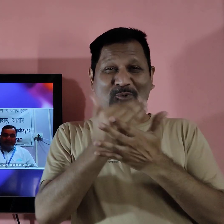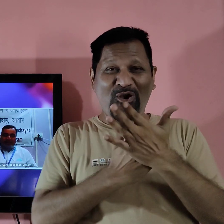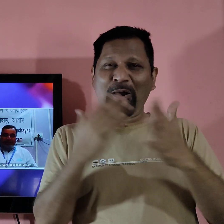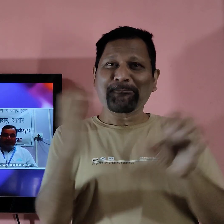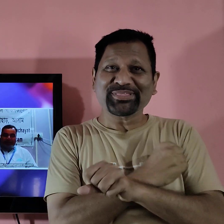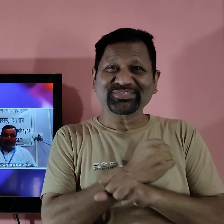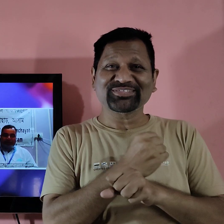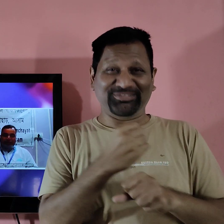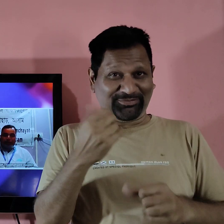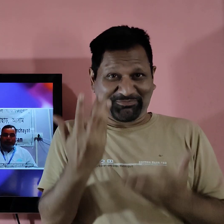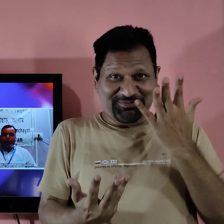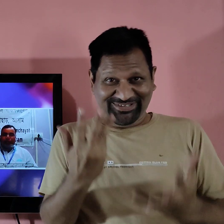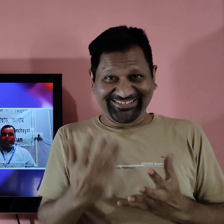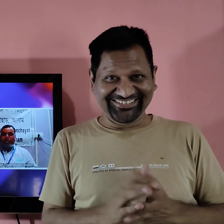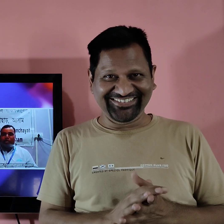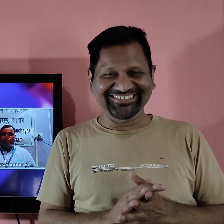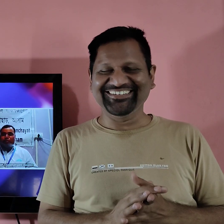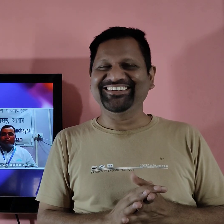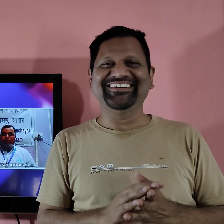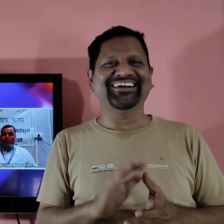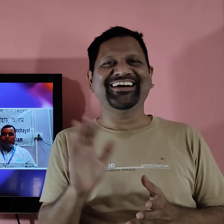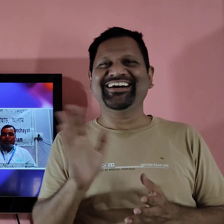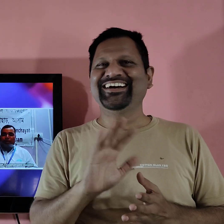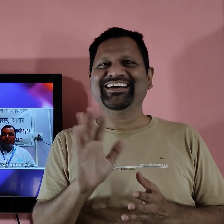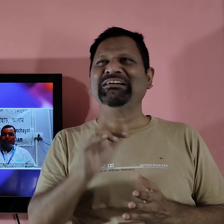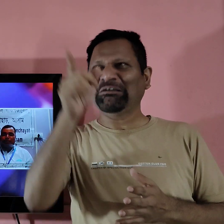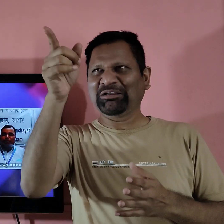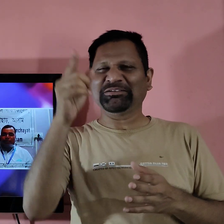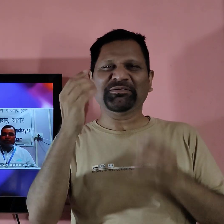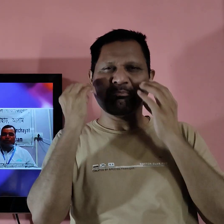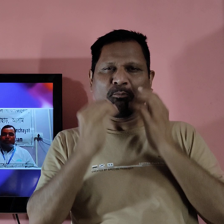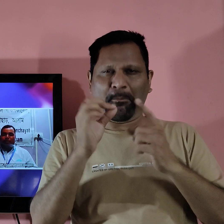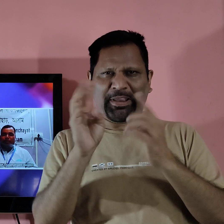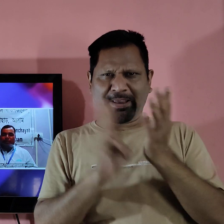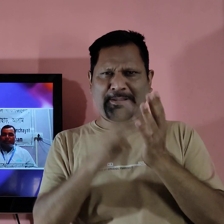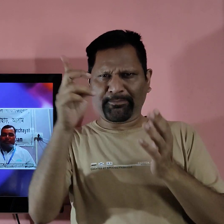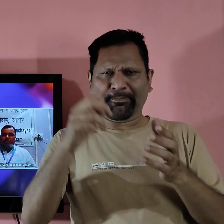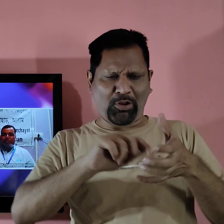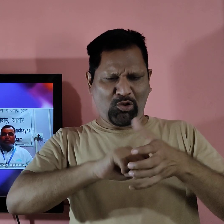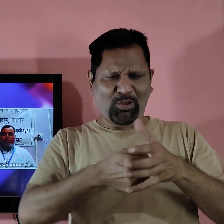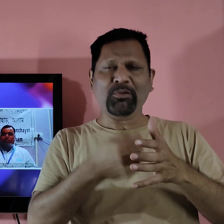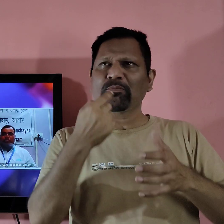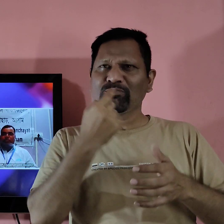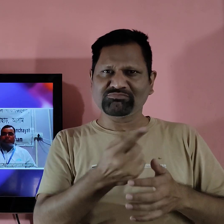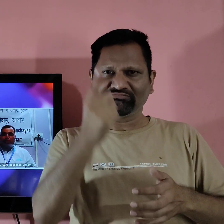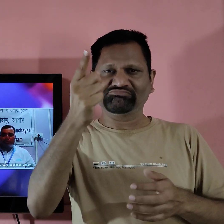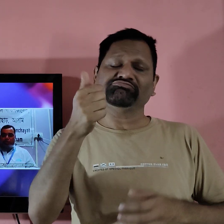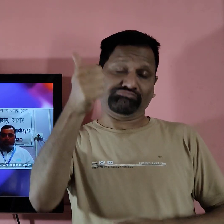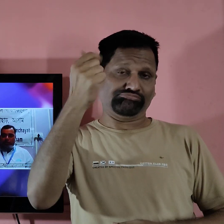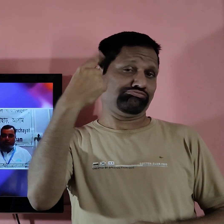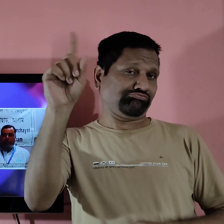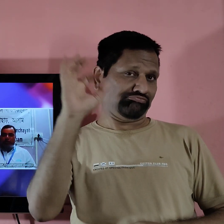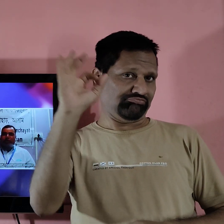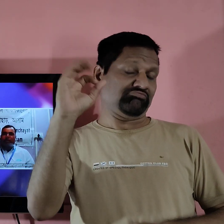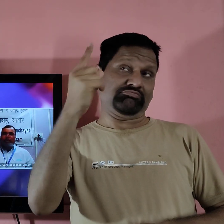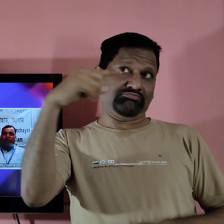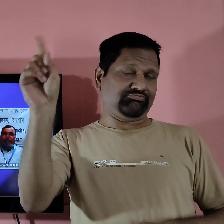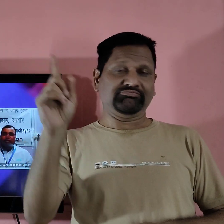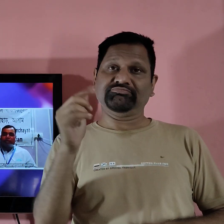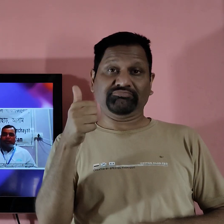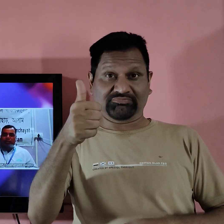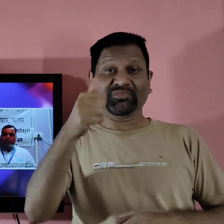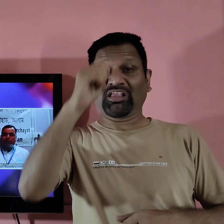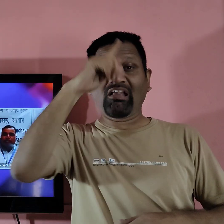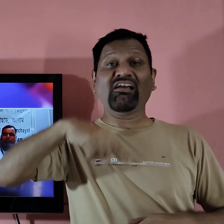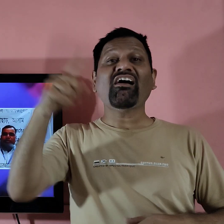सर, लॉकडाउन आप जो काम किया है सर वो अच्छा काम किया। ये देश को रक्षा करने के